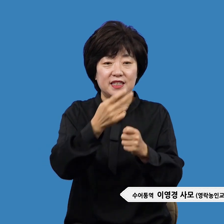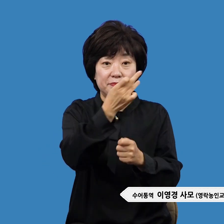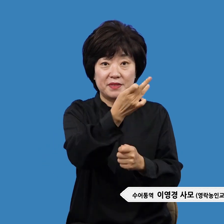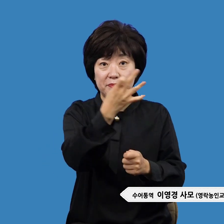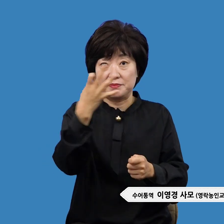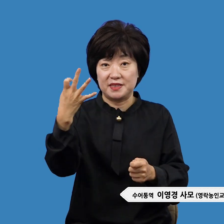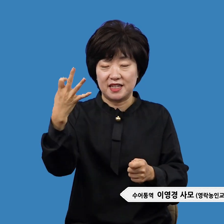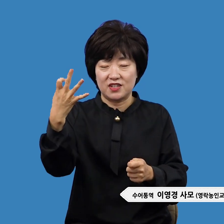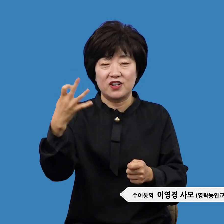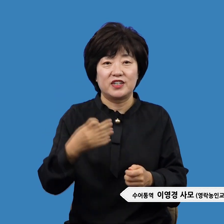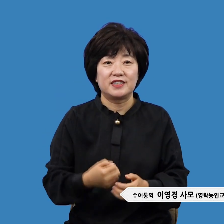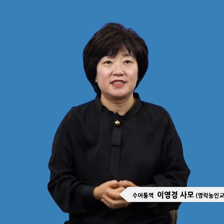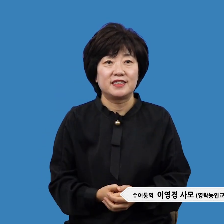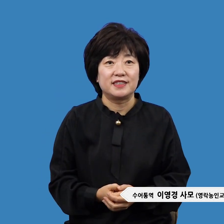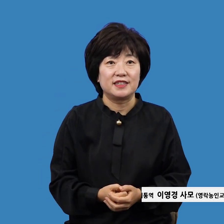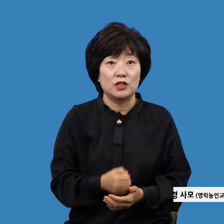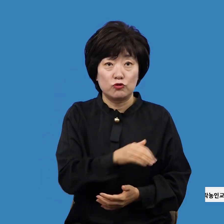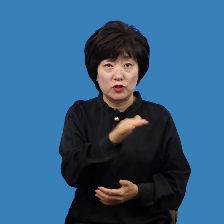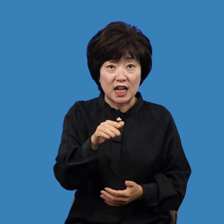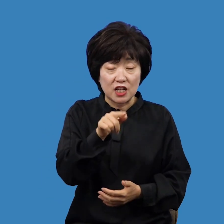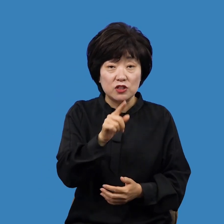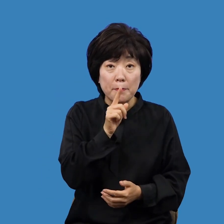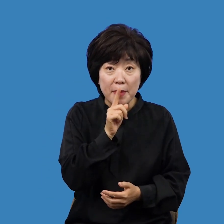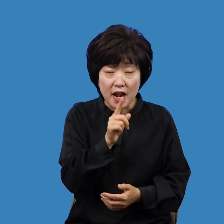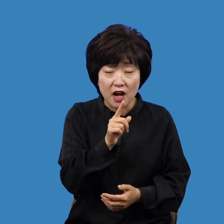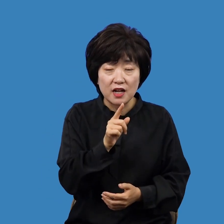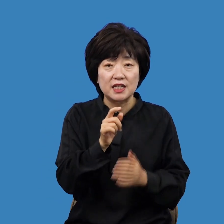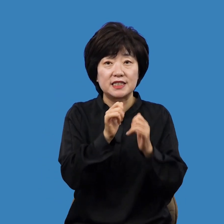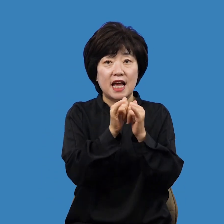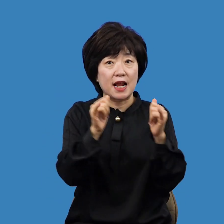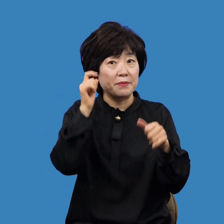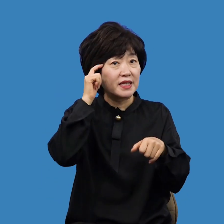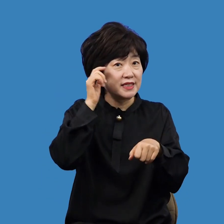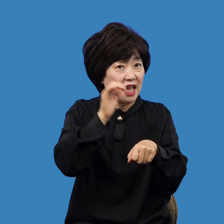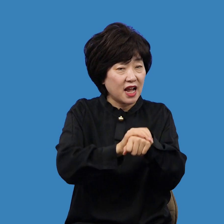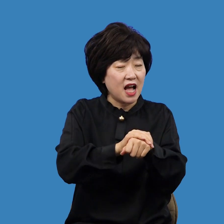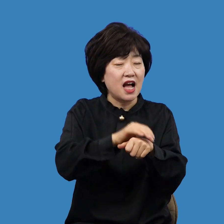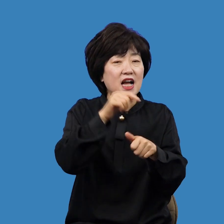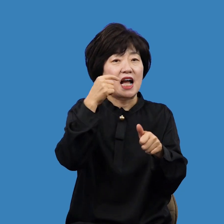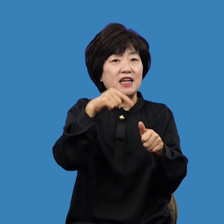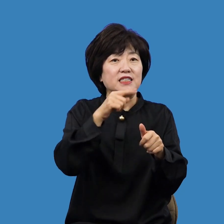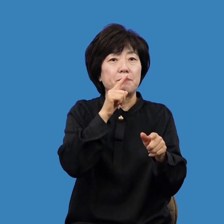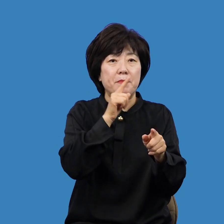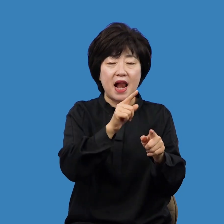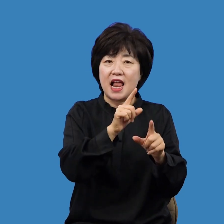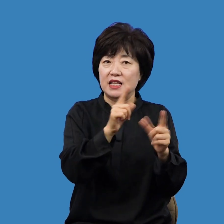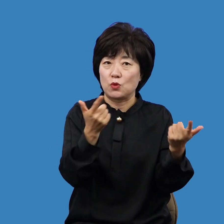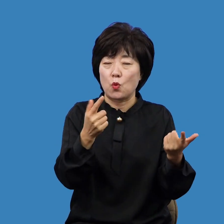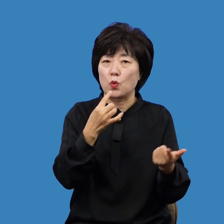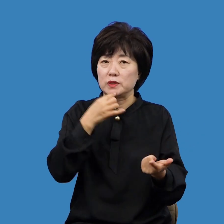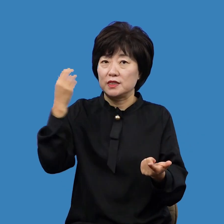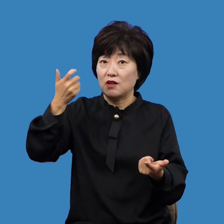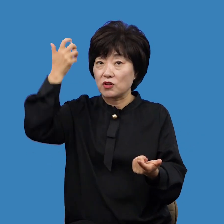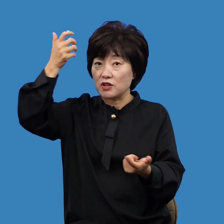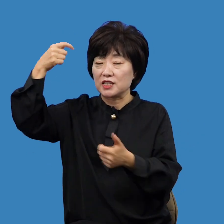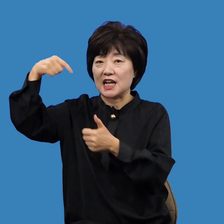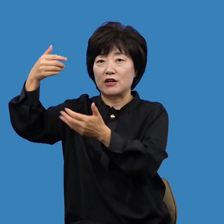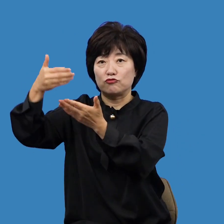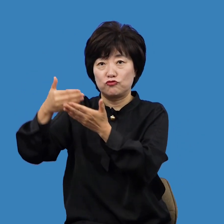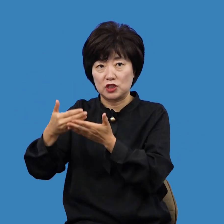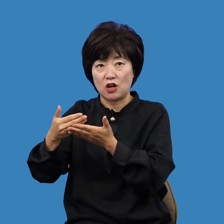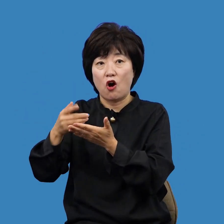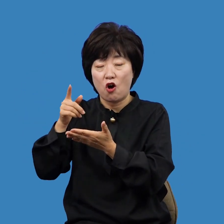한번 읽읍시다. 시작. 우리가 이것을 말하거니와 사람의 지혜가 가르친 말로 아니하고 오직 성령께서 가르치신 것으로